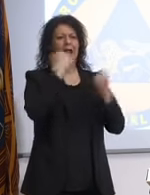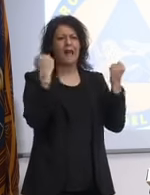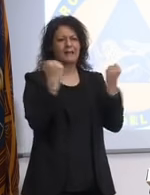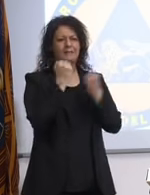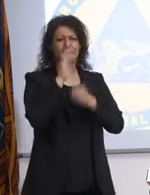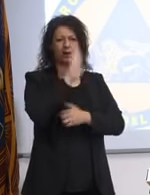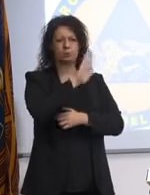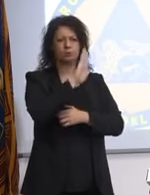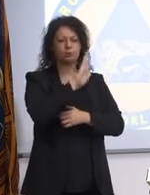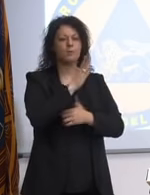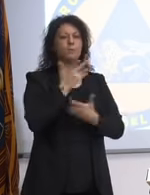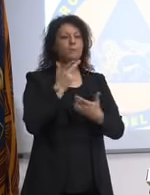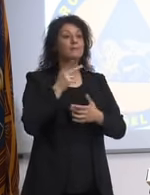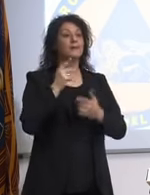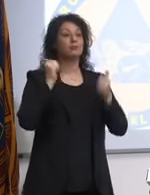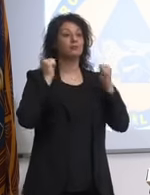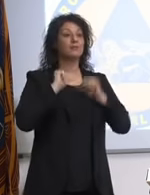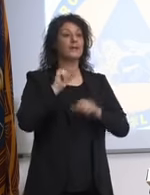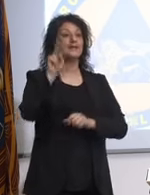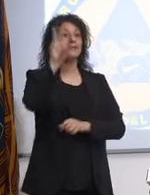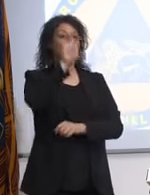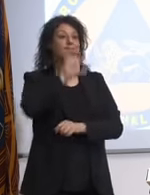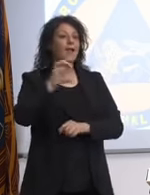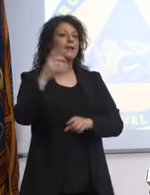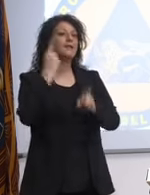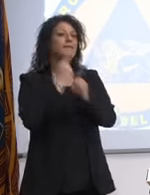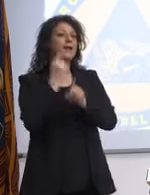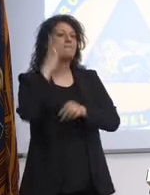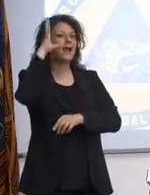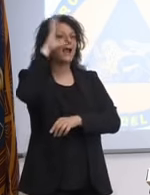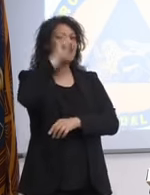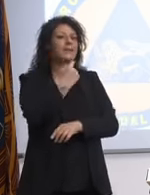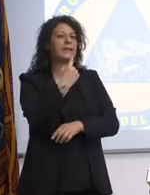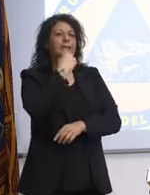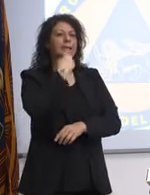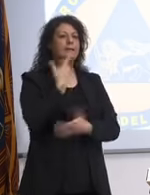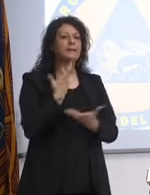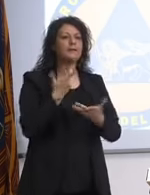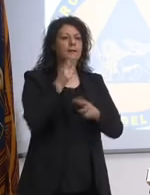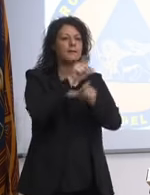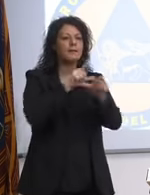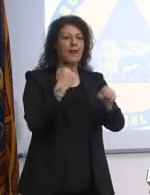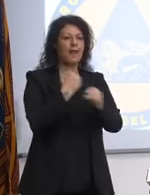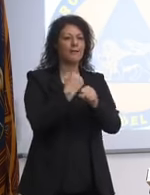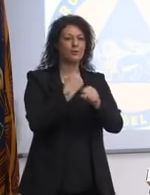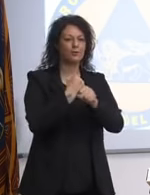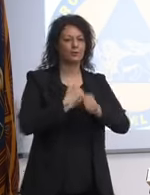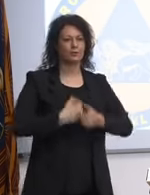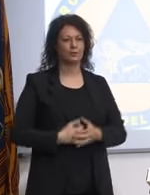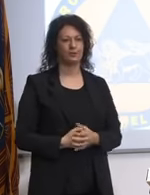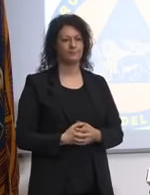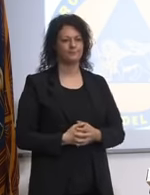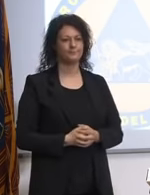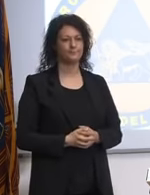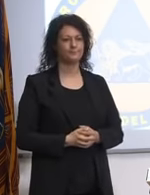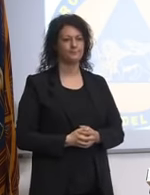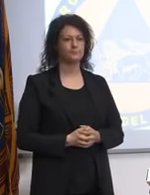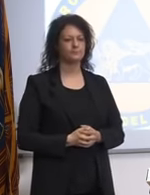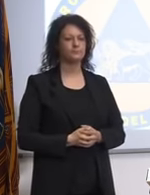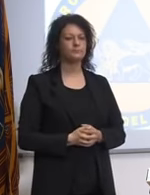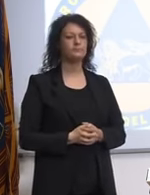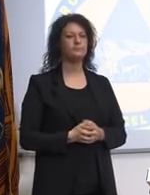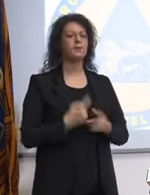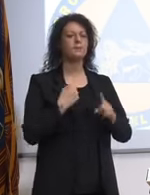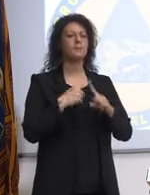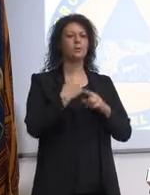bene che i veneti capiscano da dove poi vengono fuori. Fra l'altro posso dire, c'è un club